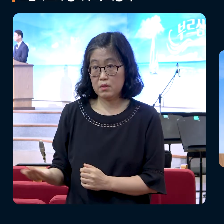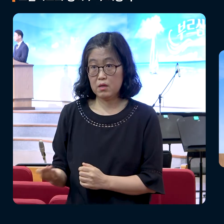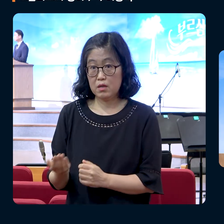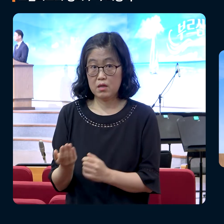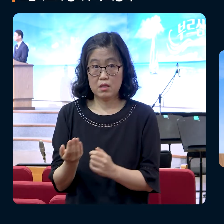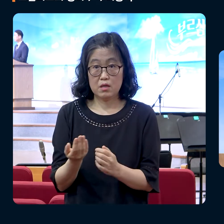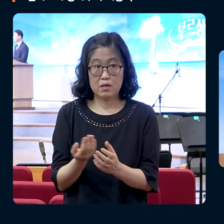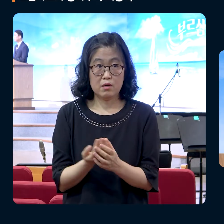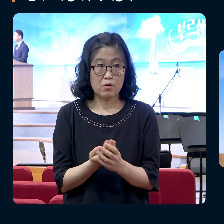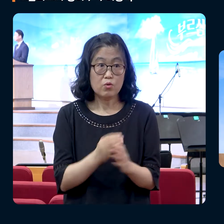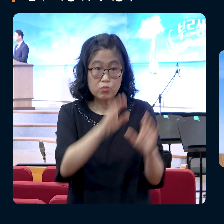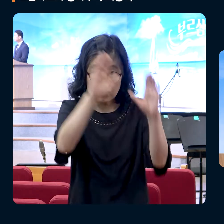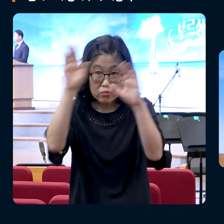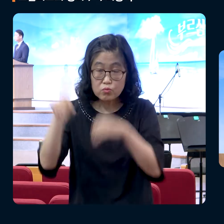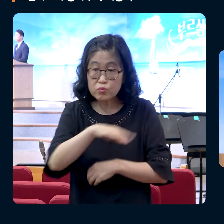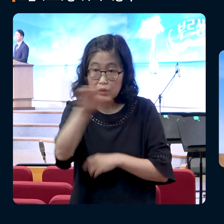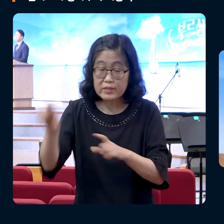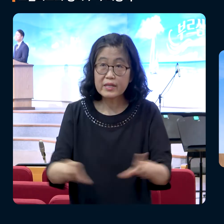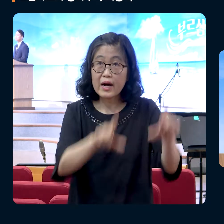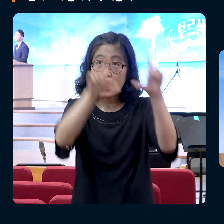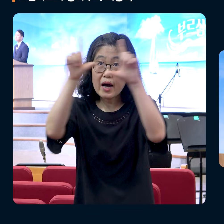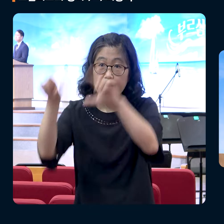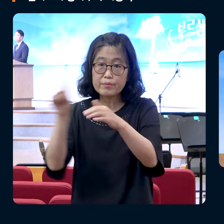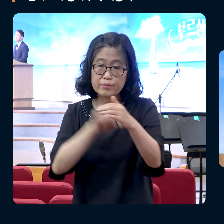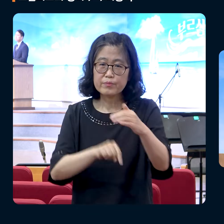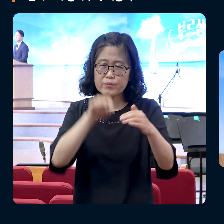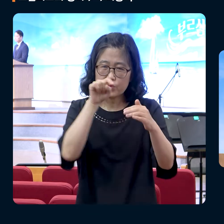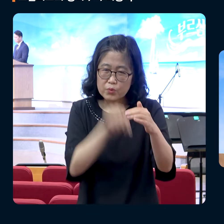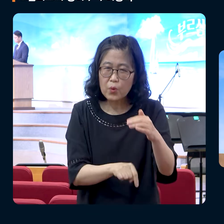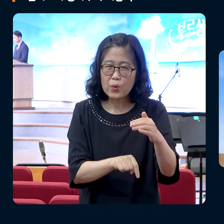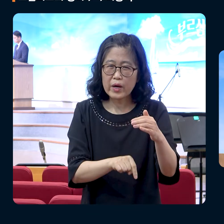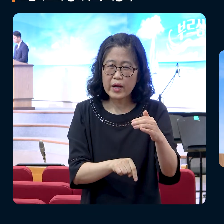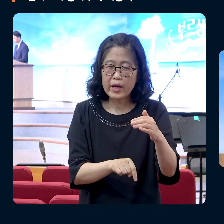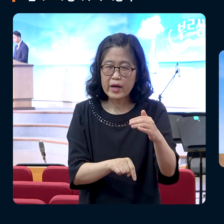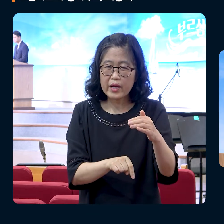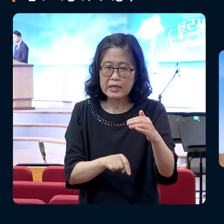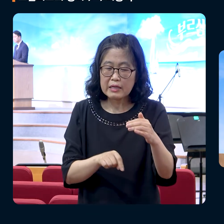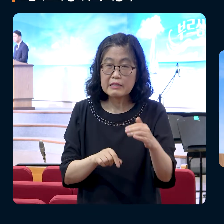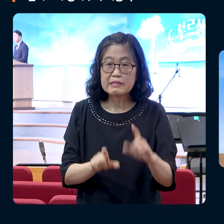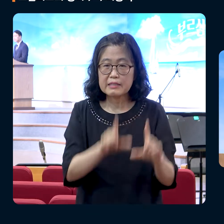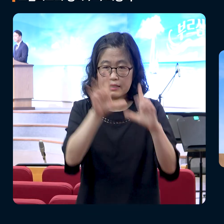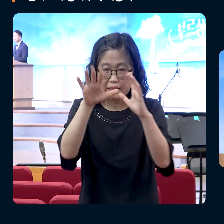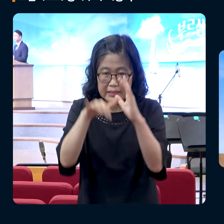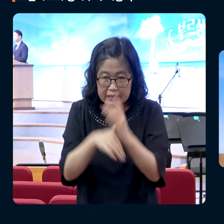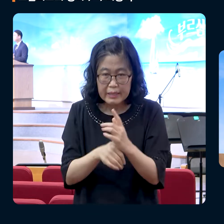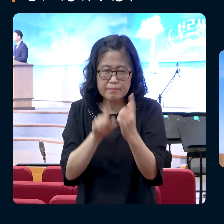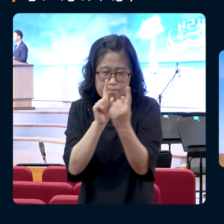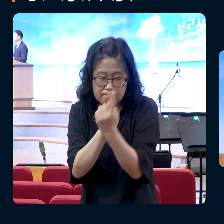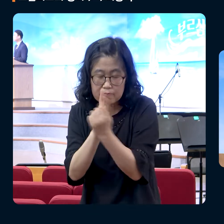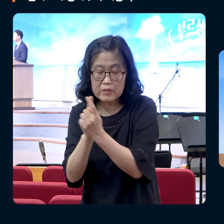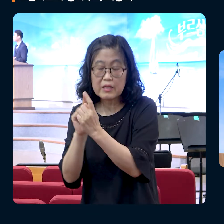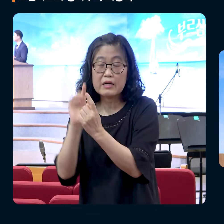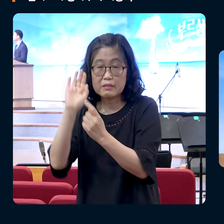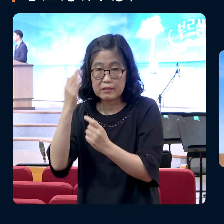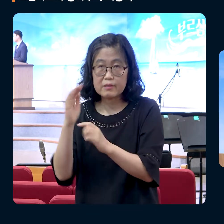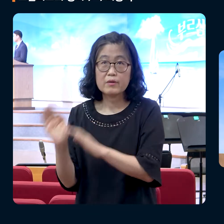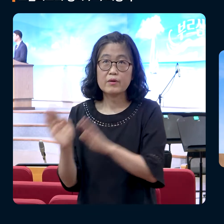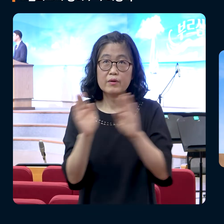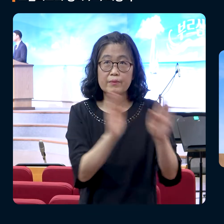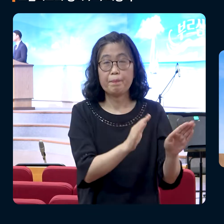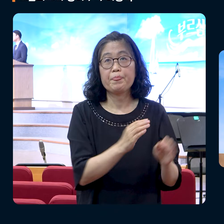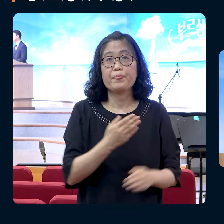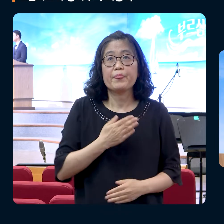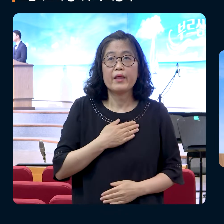일들이 우리의 삶 가운데 늘 도처에서 우리를 기다리고 있는 것이죠. 제가요, 얼마 전에 단기